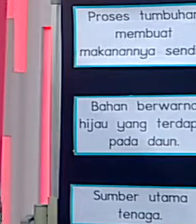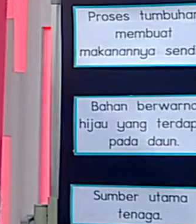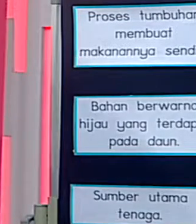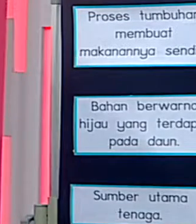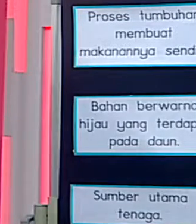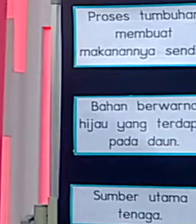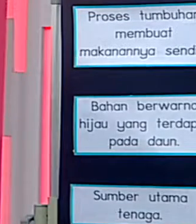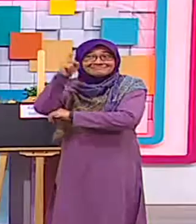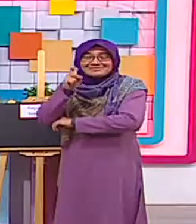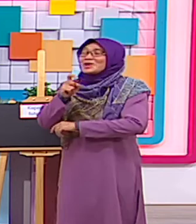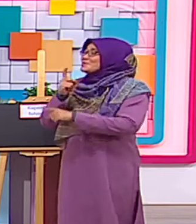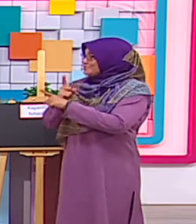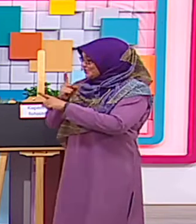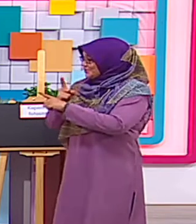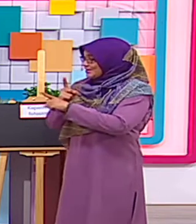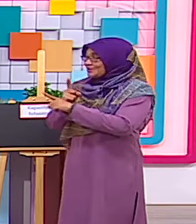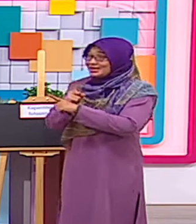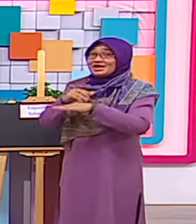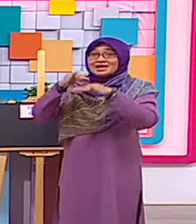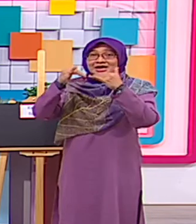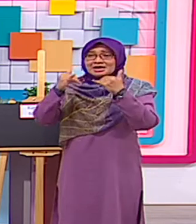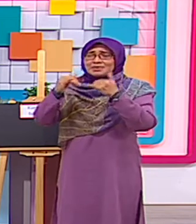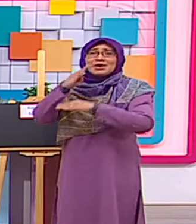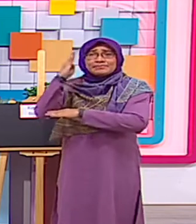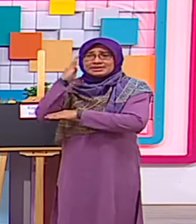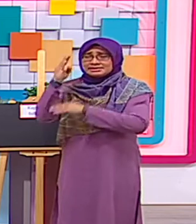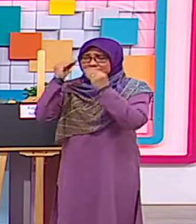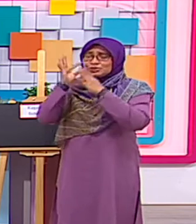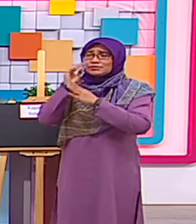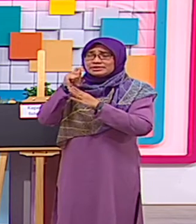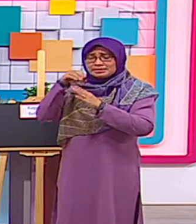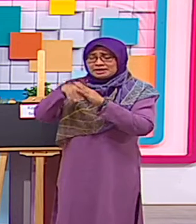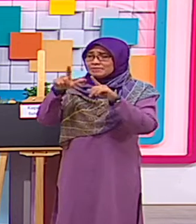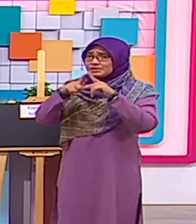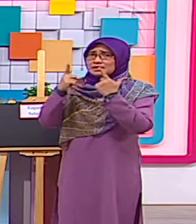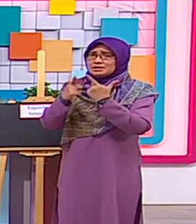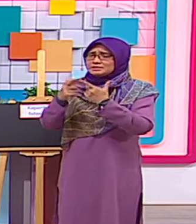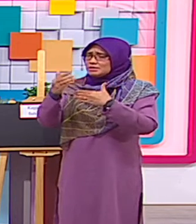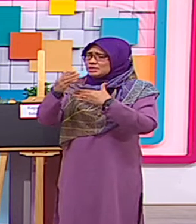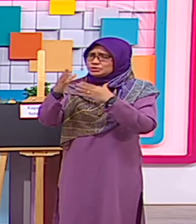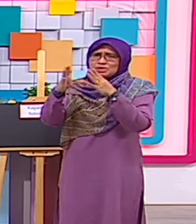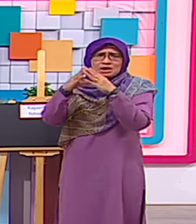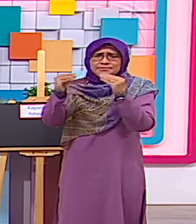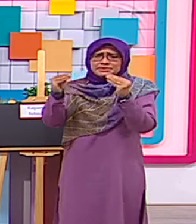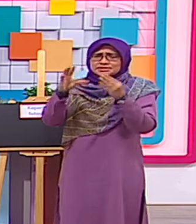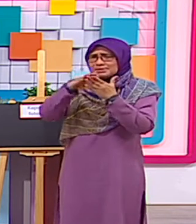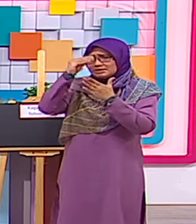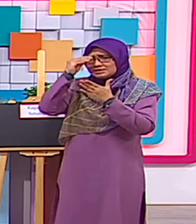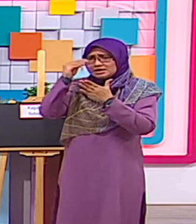untuk saya Jawa wae Tego betul Oke biasa chegu Fatin dalam kelas sudah habis belajar